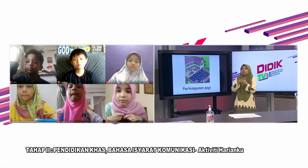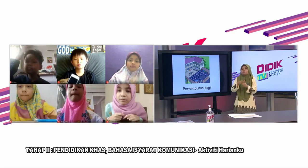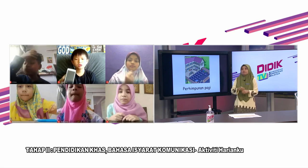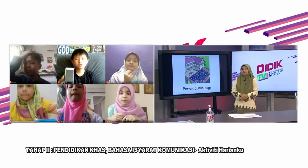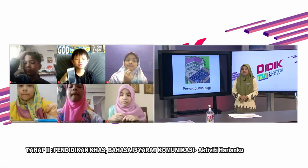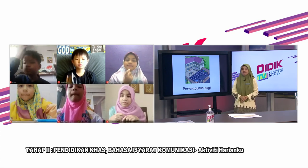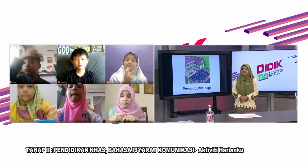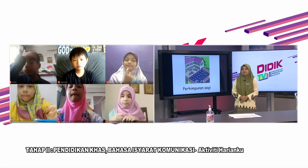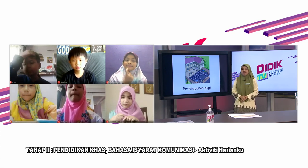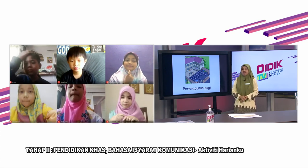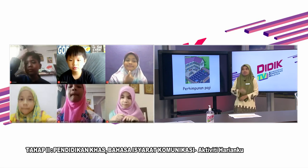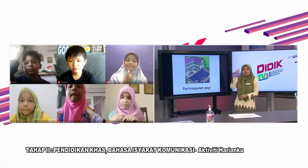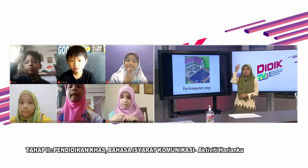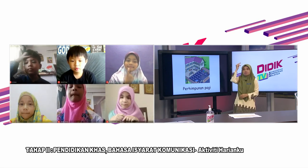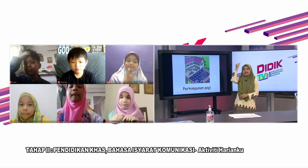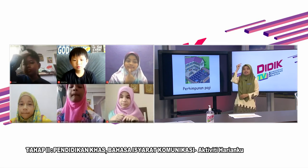satu?